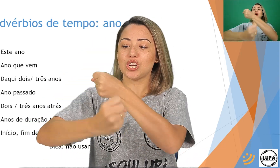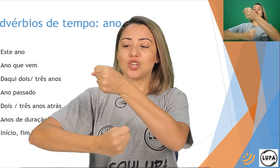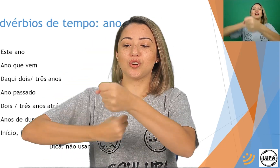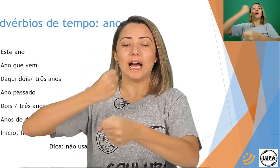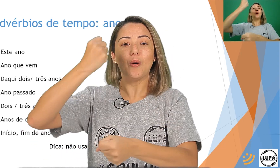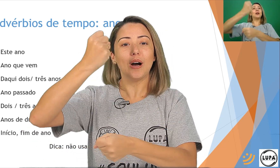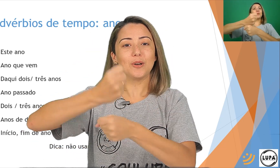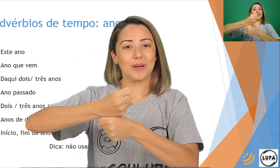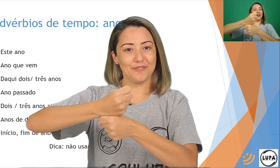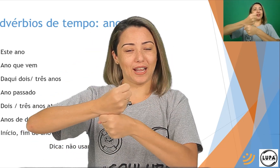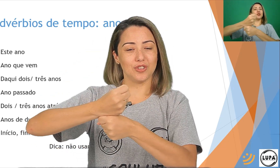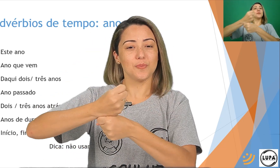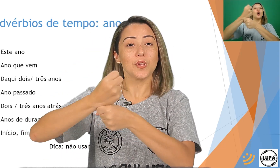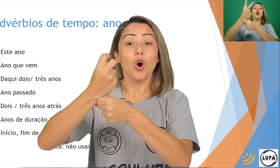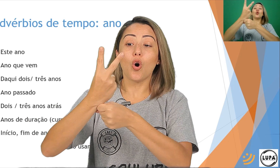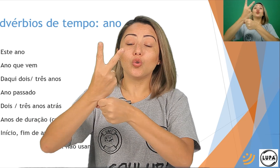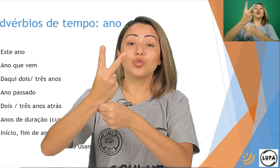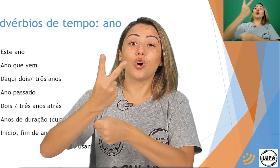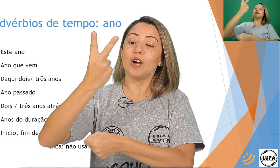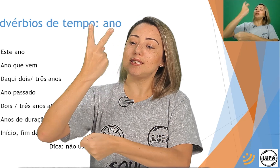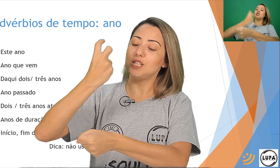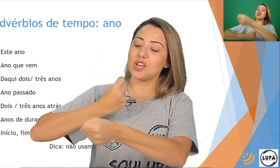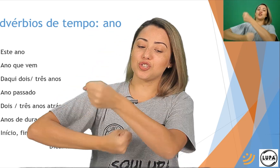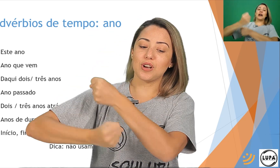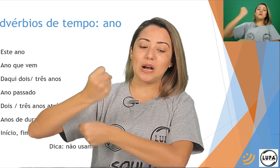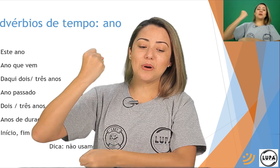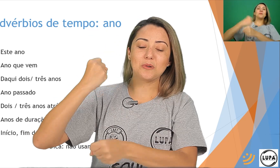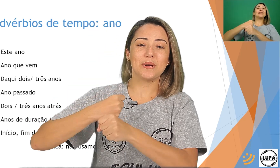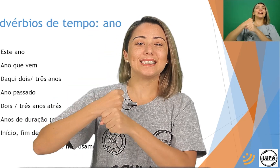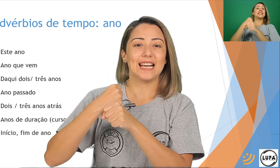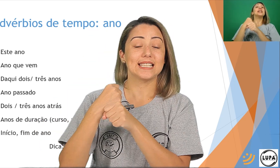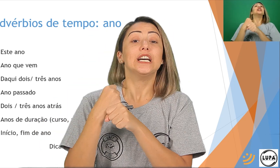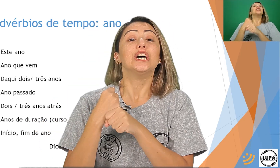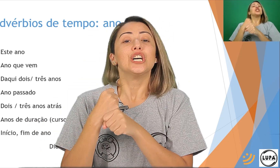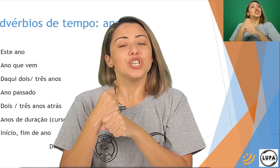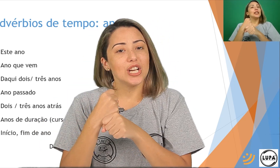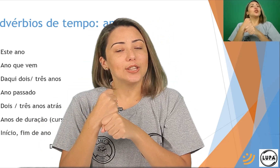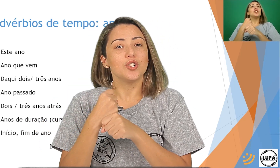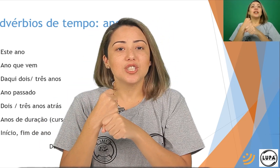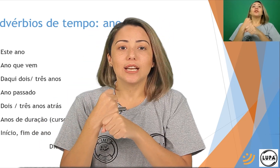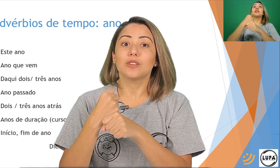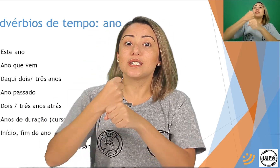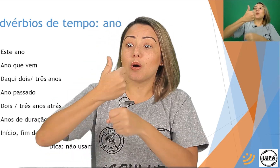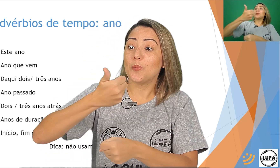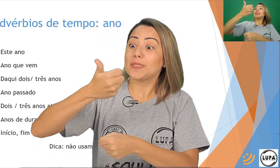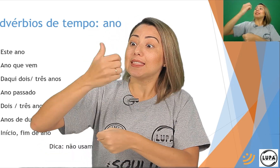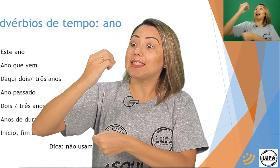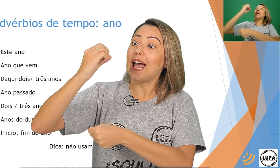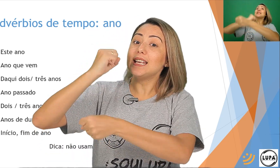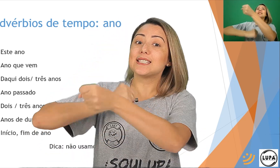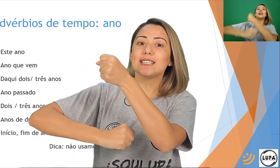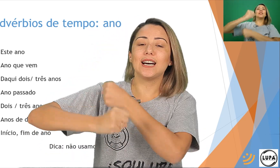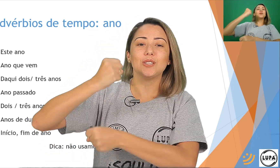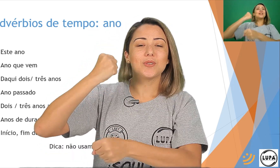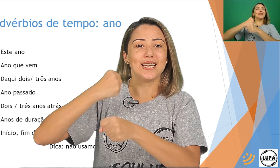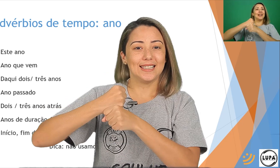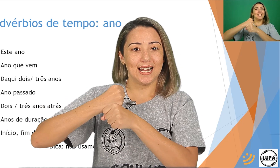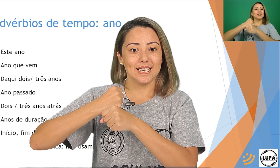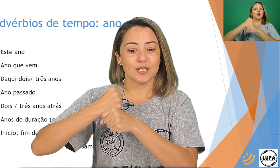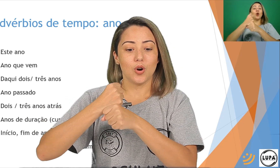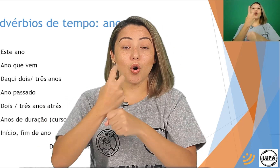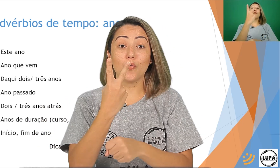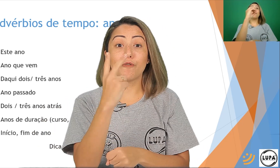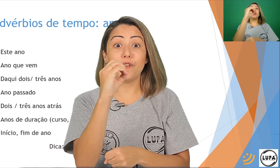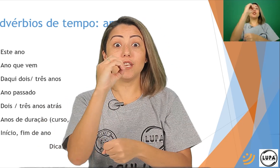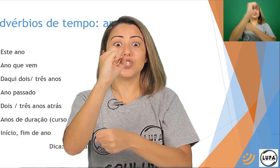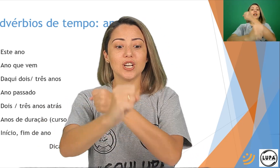1 ano e já jogar o ano para frente. Ou 2 e já jogar o ano para trás. já tô dizendo que são 10 anos